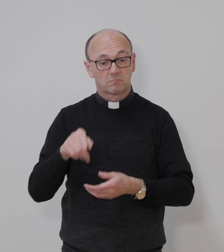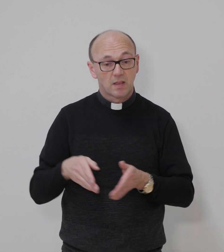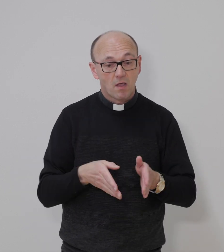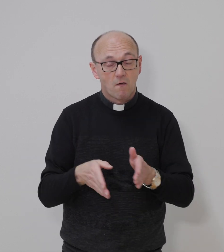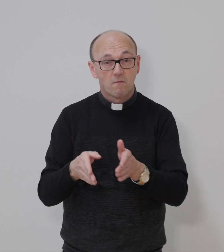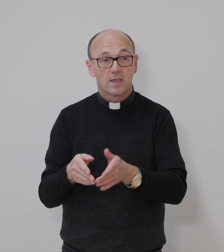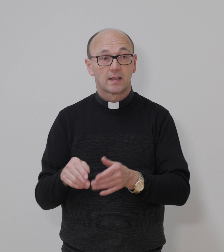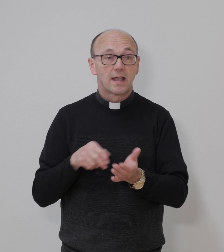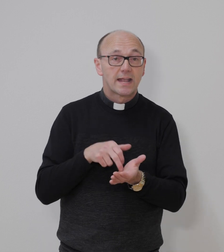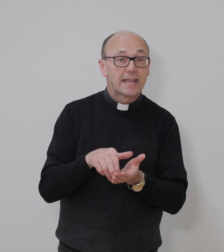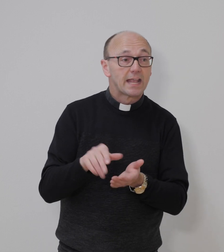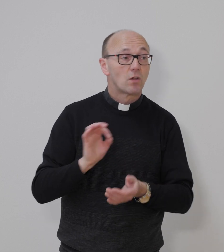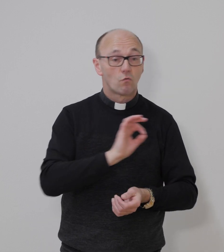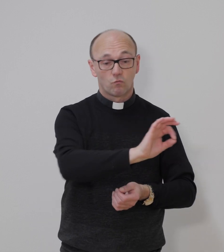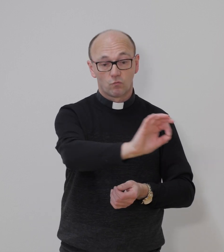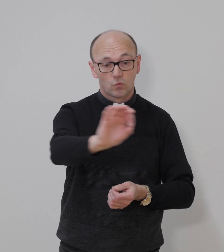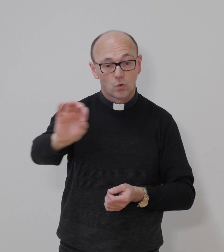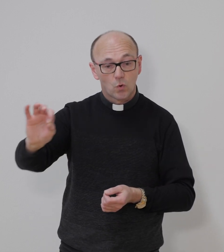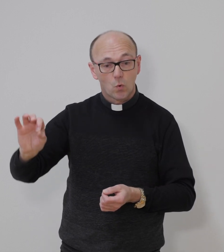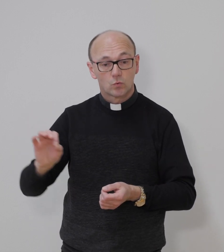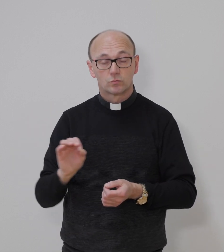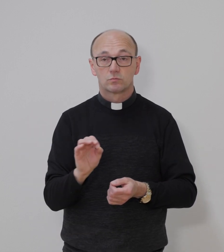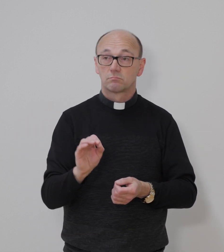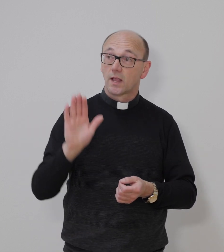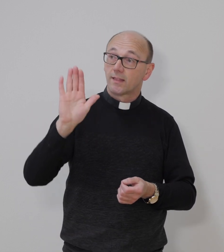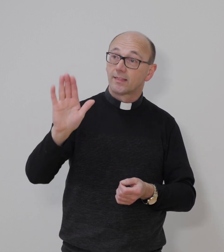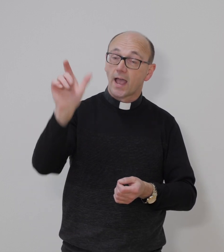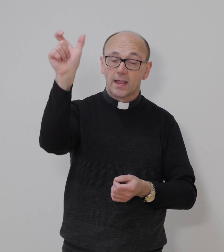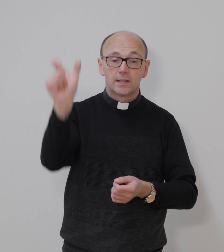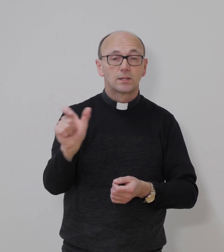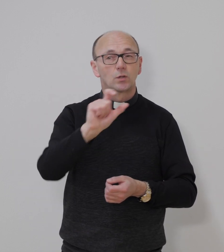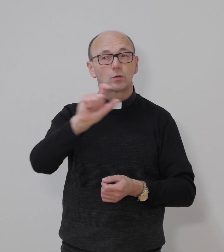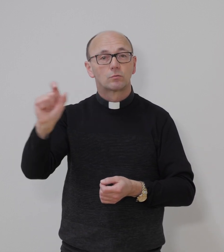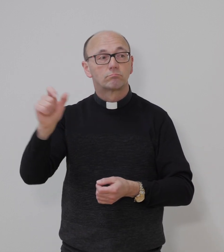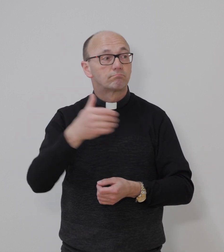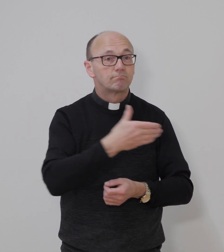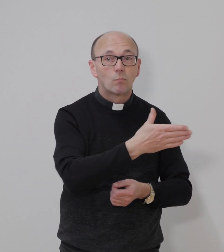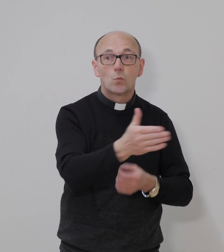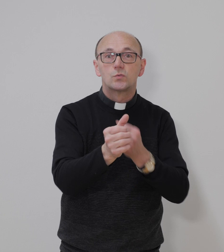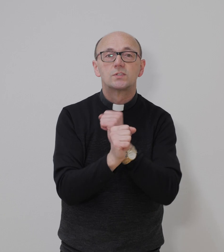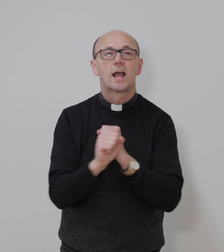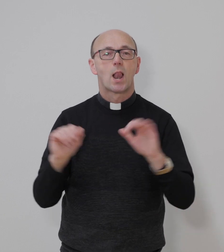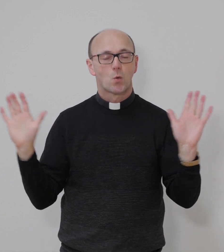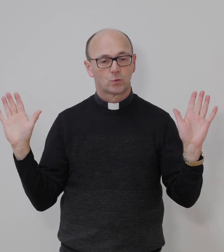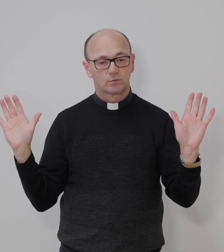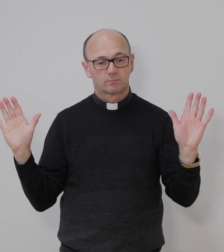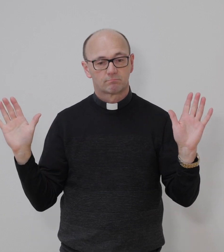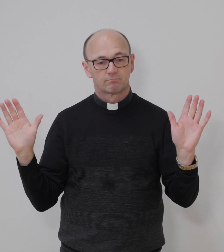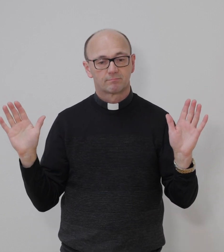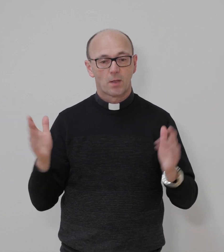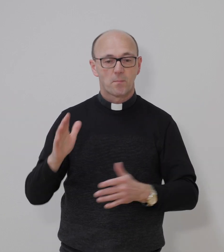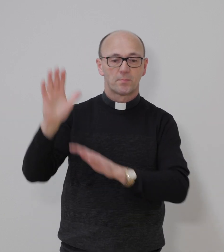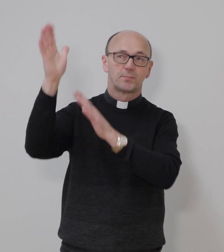und Torheit des Kreuzes, durch das du uns erlöst und befreit hast. Sei gepriesen in Zeit und